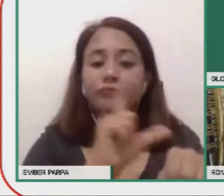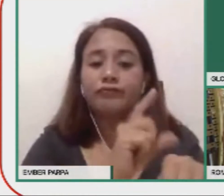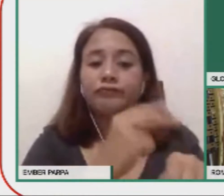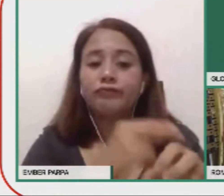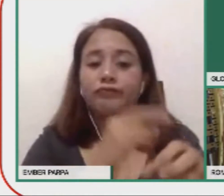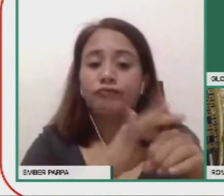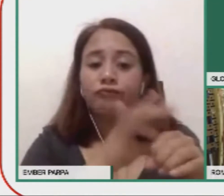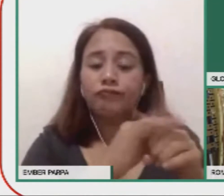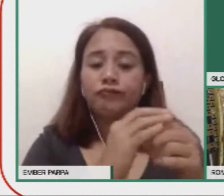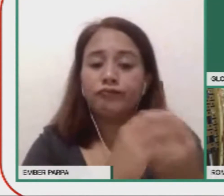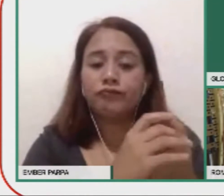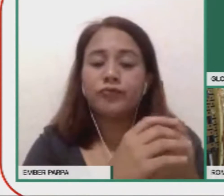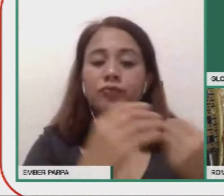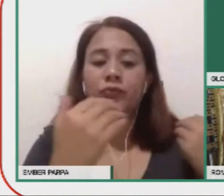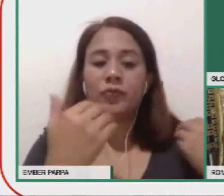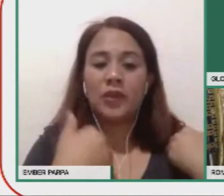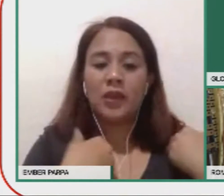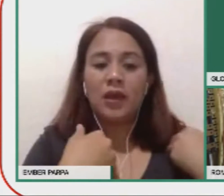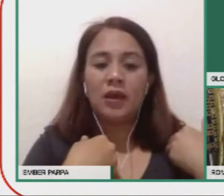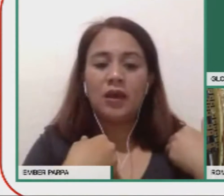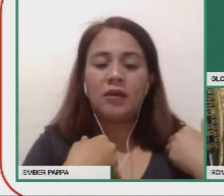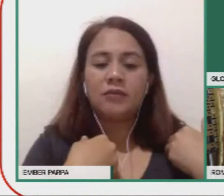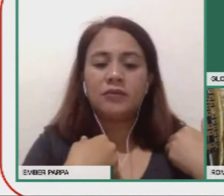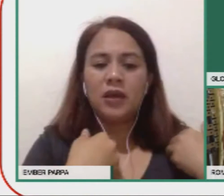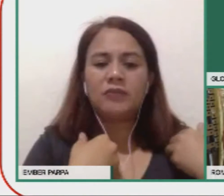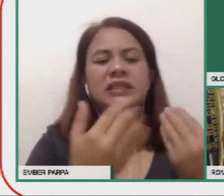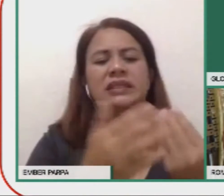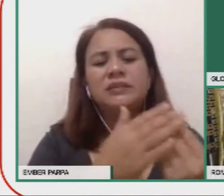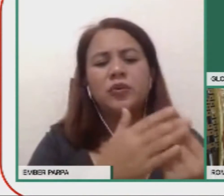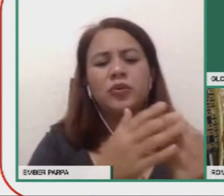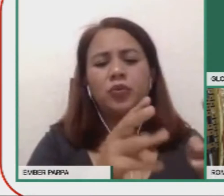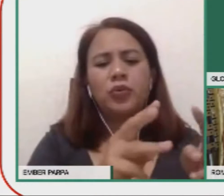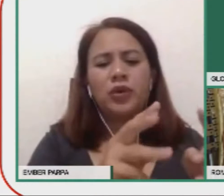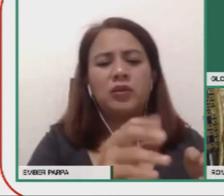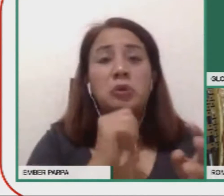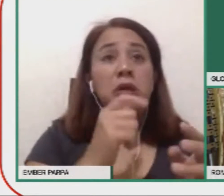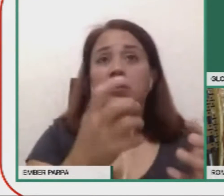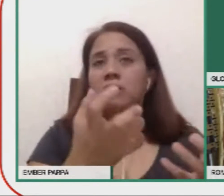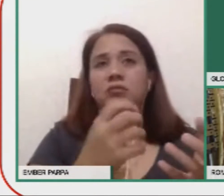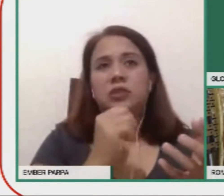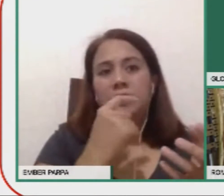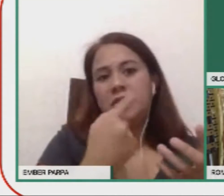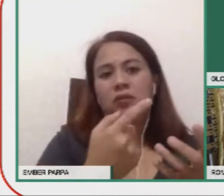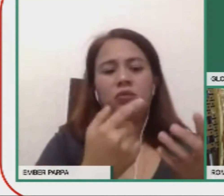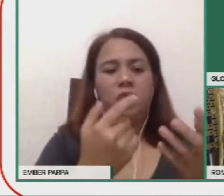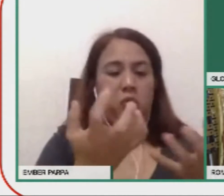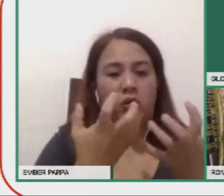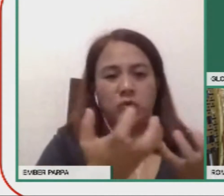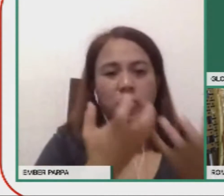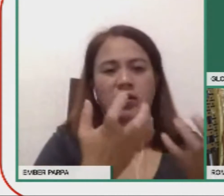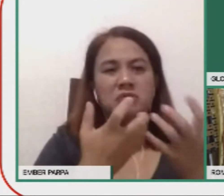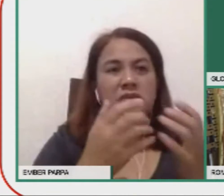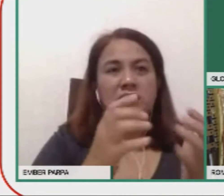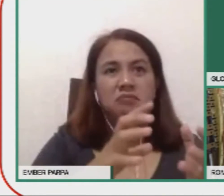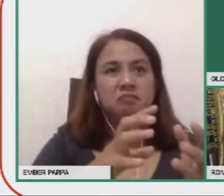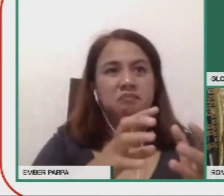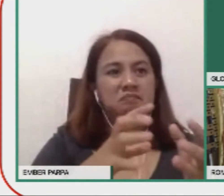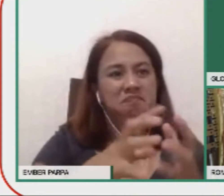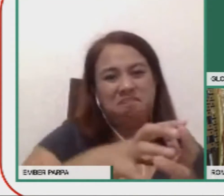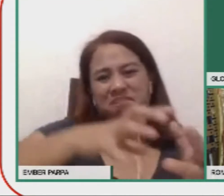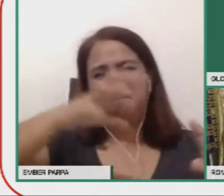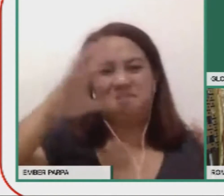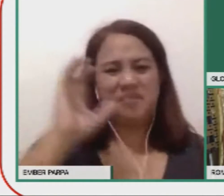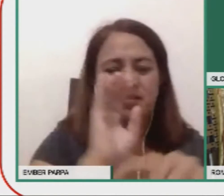magkakaroon kami ng in a very simple way, hindi naman kami naghahangad ng malaking negosyo. Yung bang pang-araw-araw